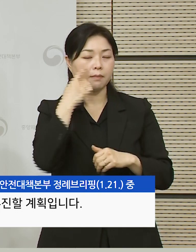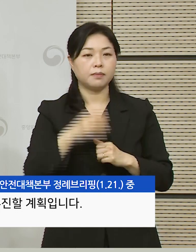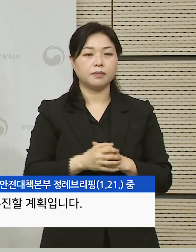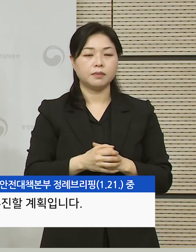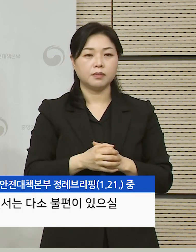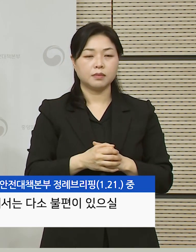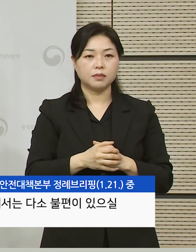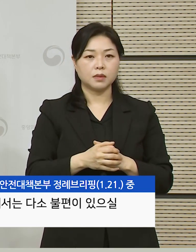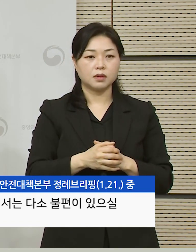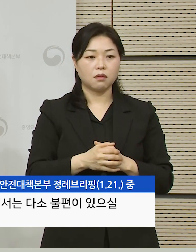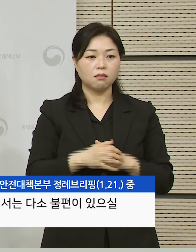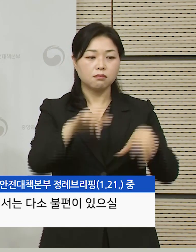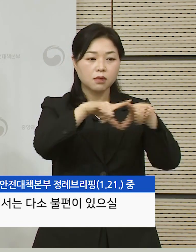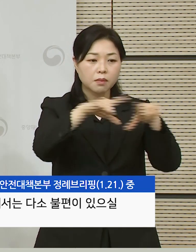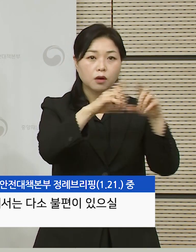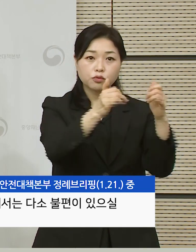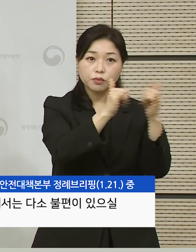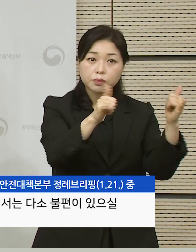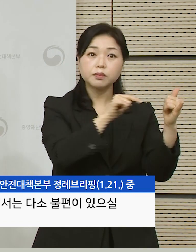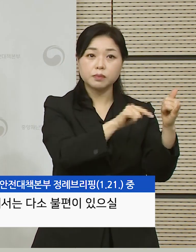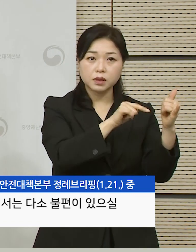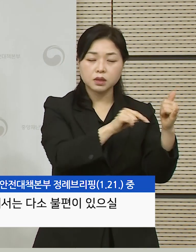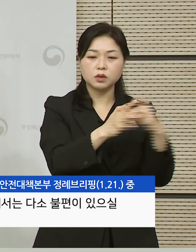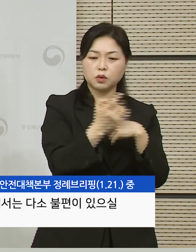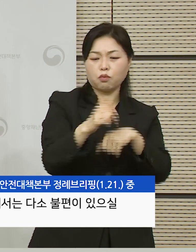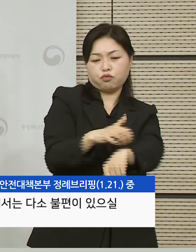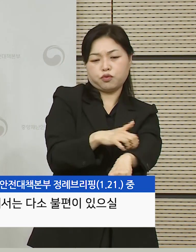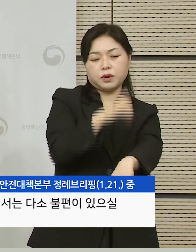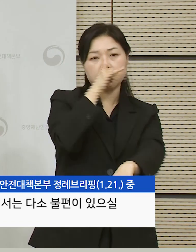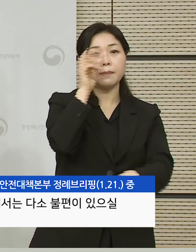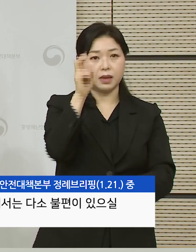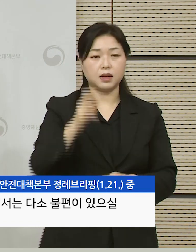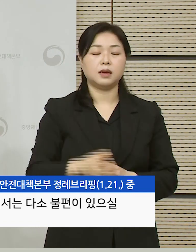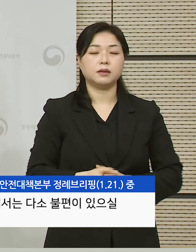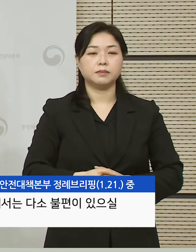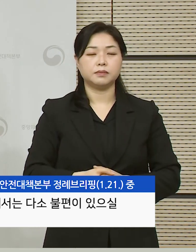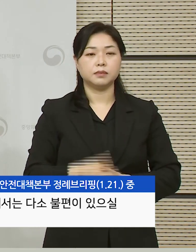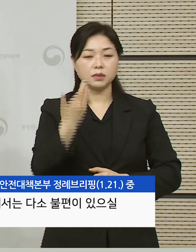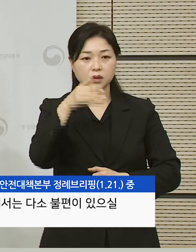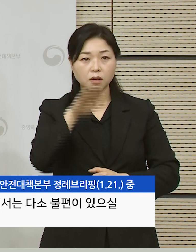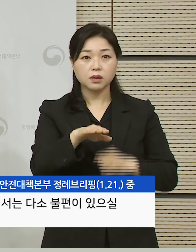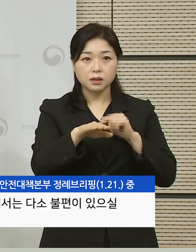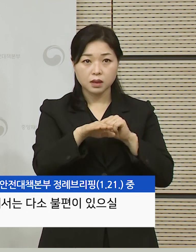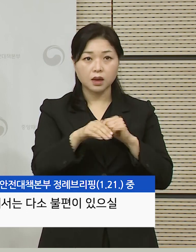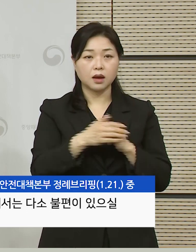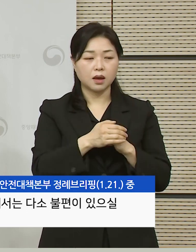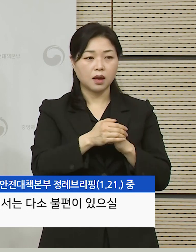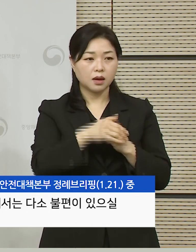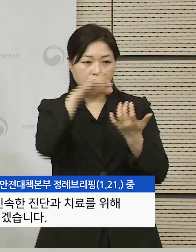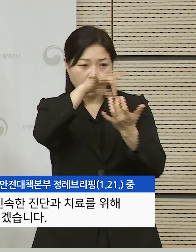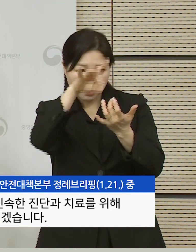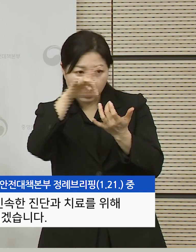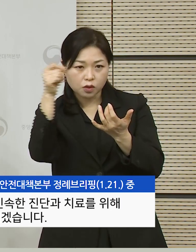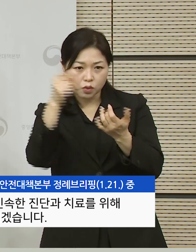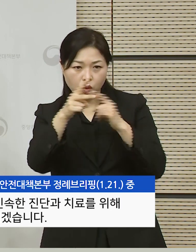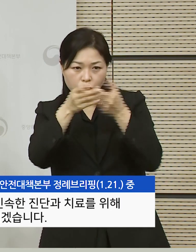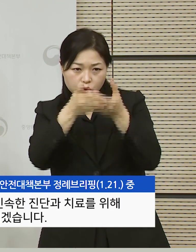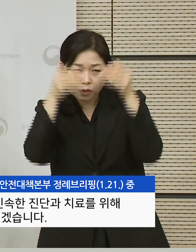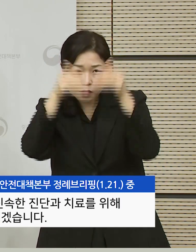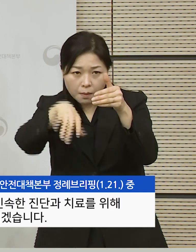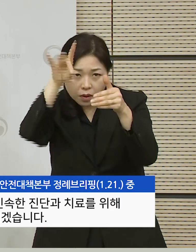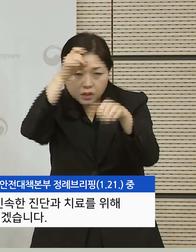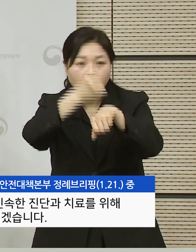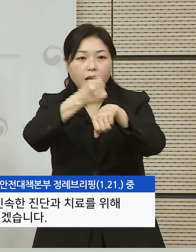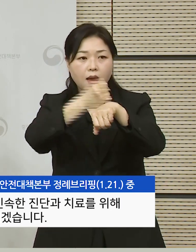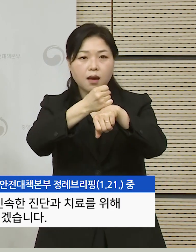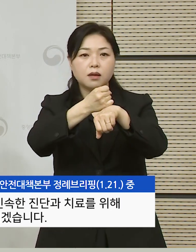하겠습니다. 우선 적용 지역에서 고위험군이 아닌 일반 국민들께서는 다소 불편이 있으실 겁니다. 그러나 이는